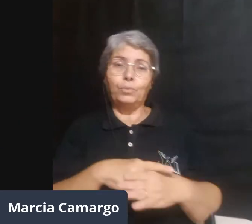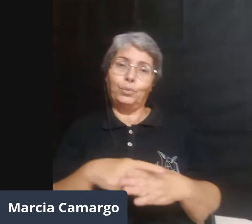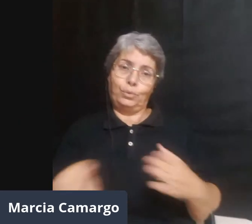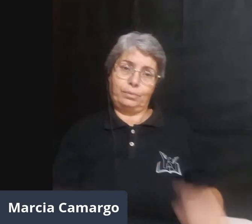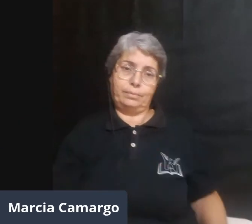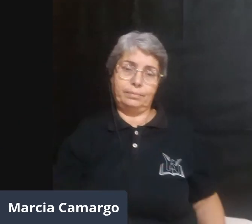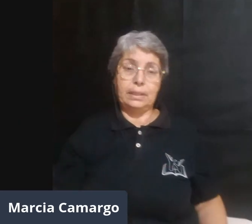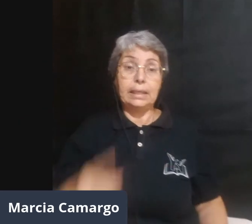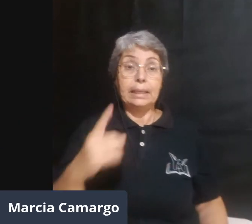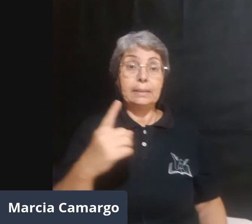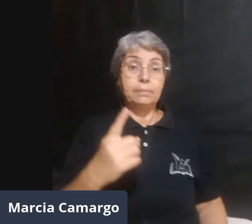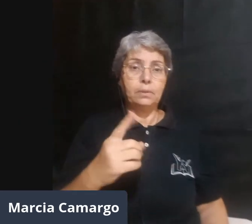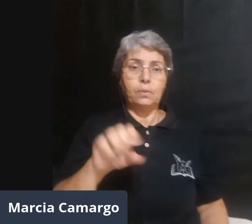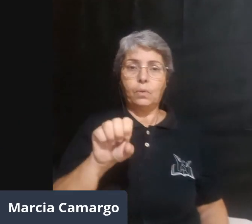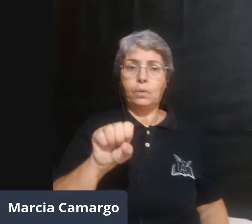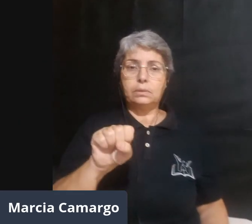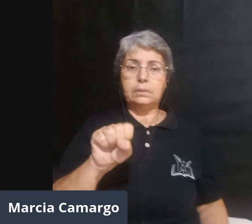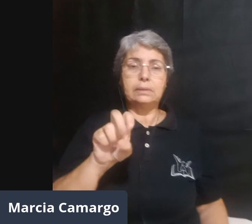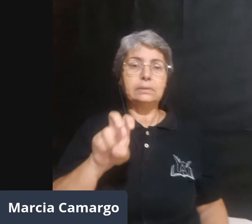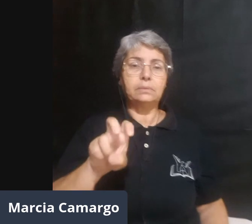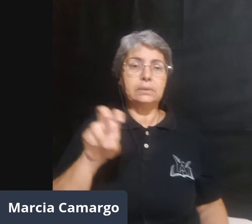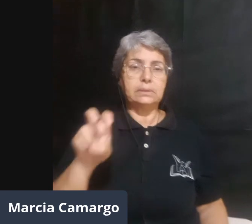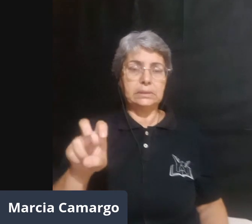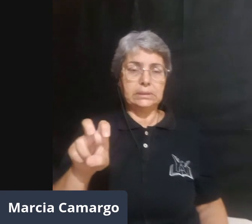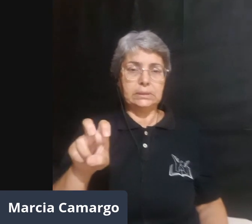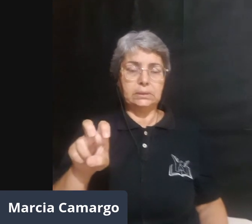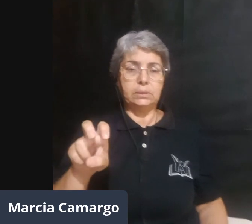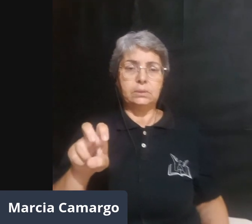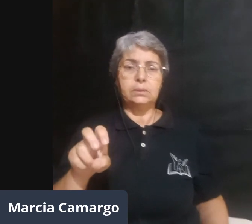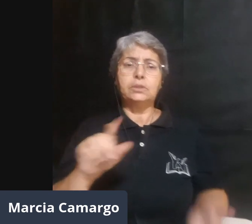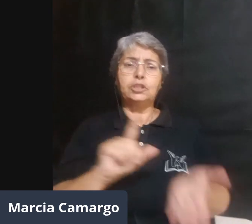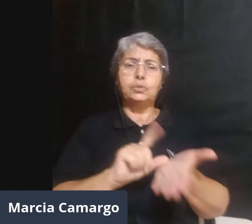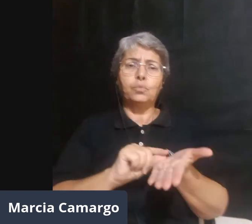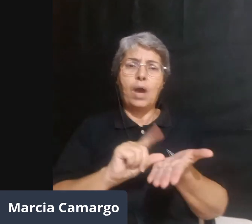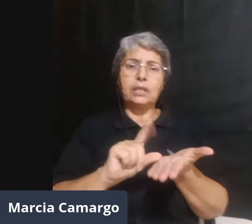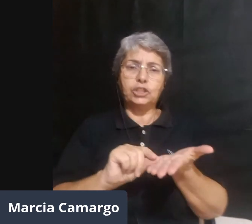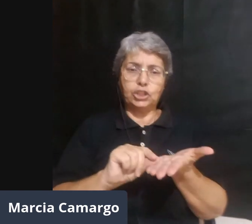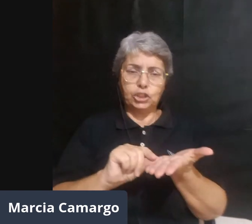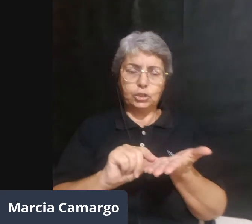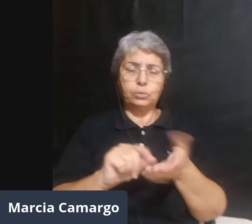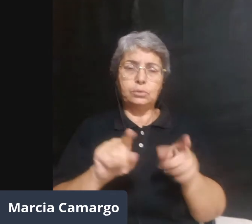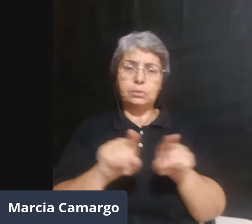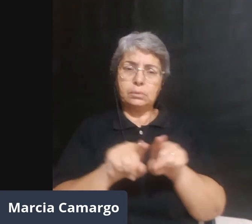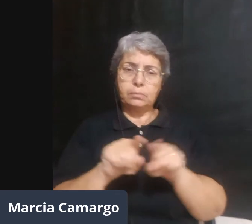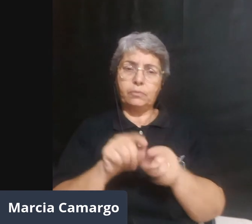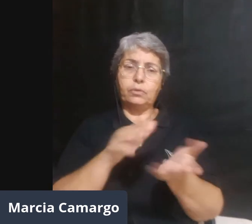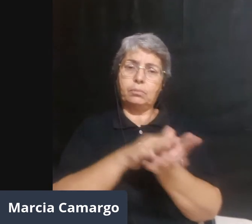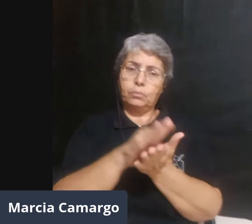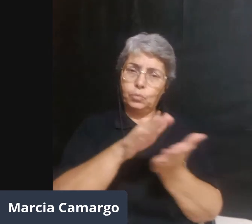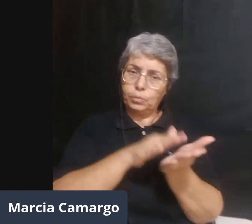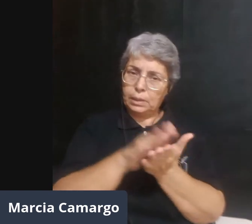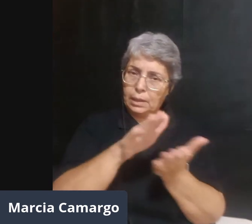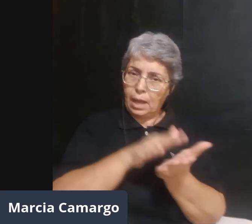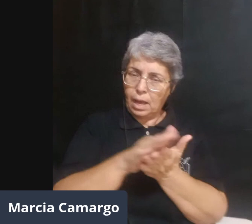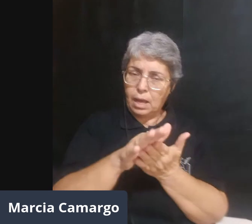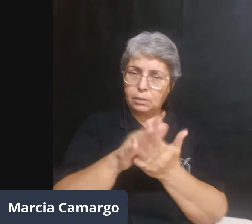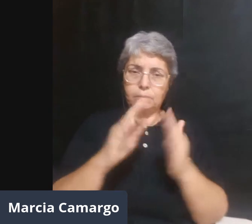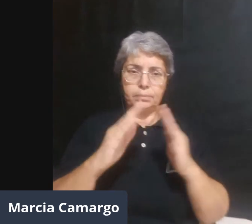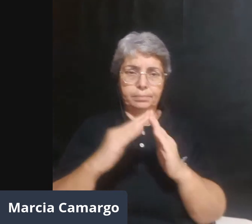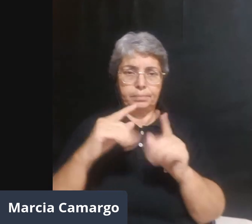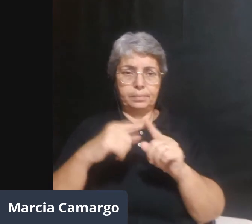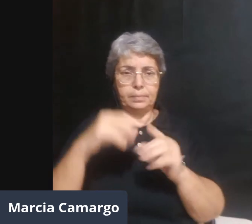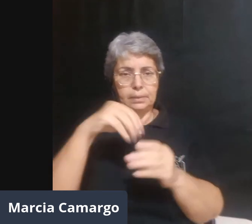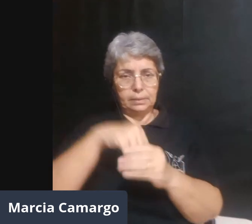1855 foi o ano em que os primeiros artigos dos testemunhos para a igreja foram publicados. Veja o testemunho de